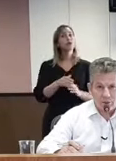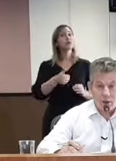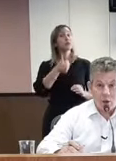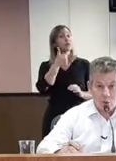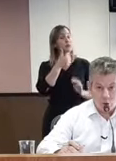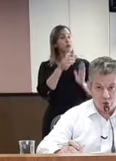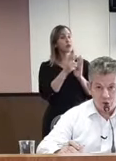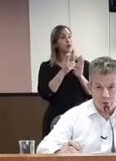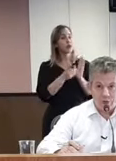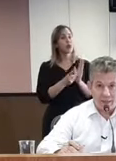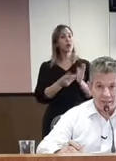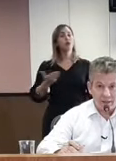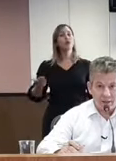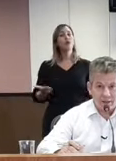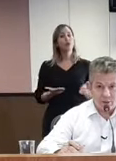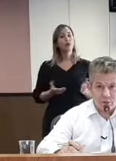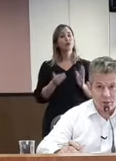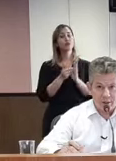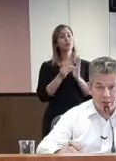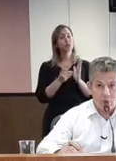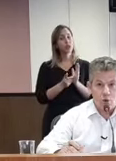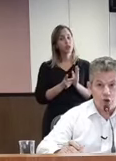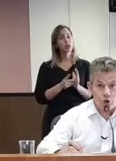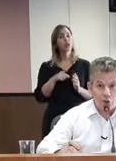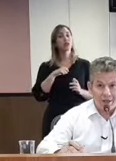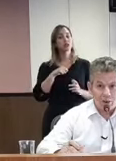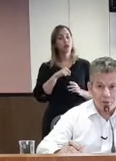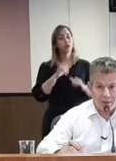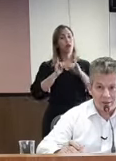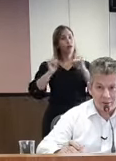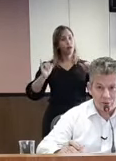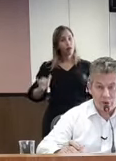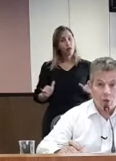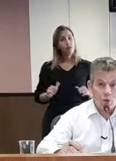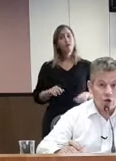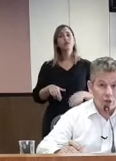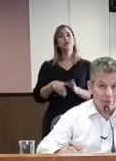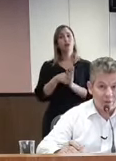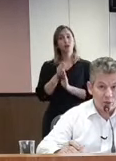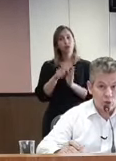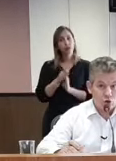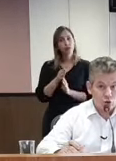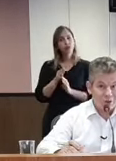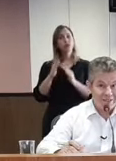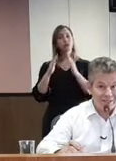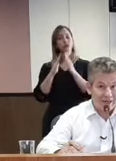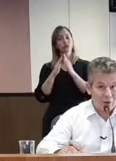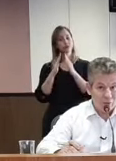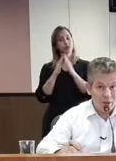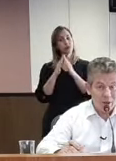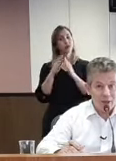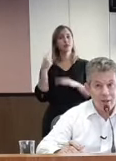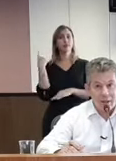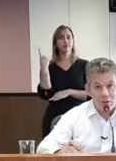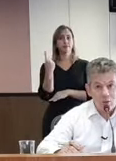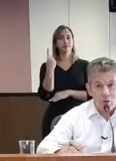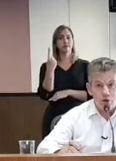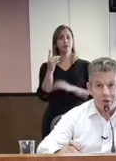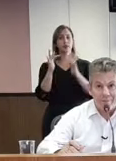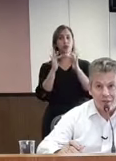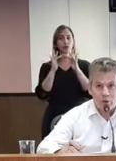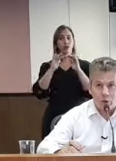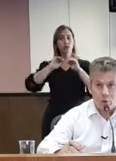decreto. Hoje, o decreto que está circulando, ele continua recomendando o isolamento social e não